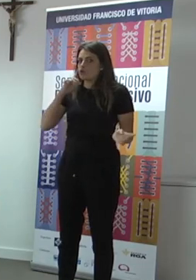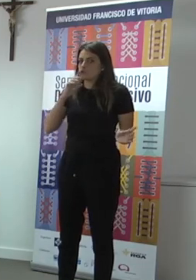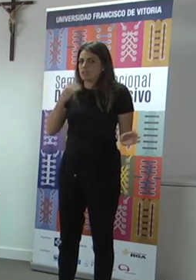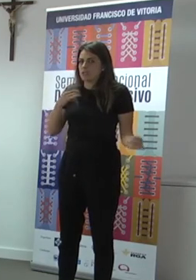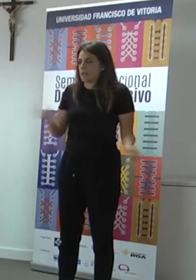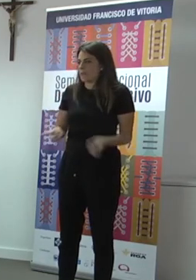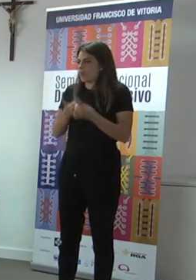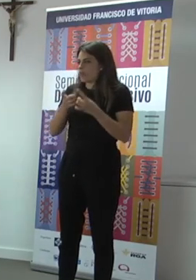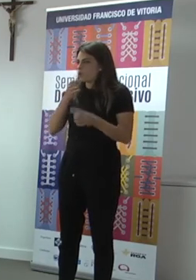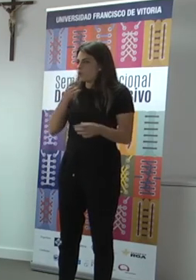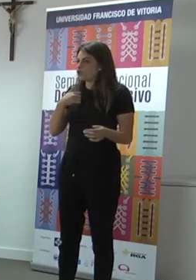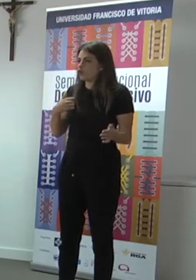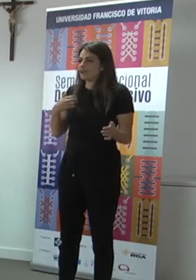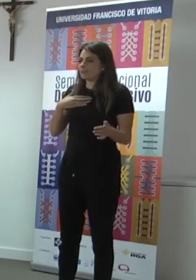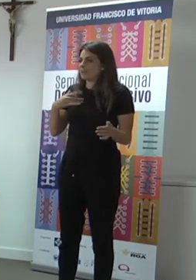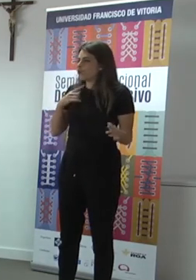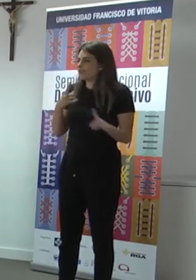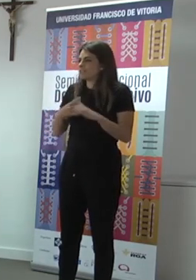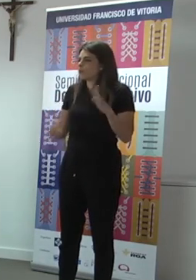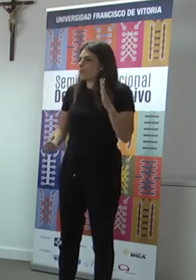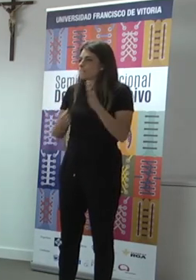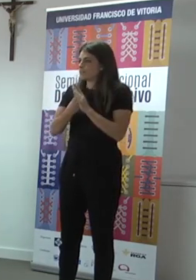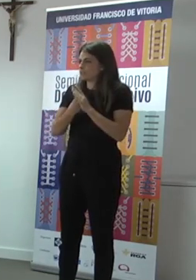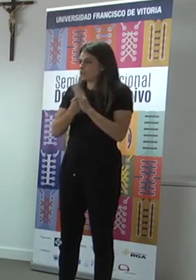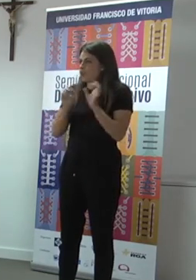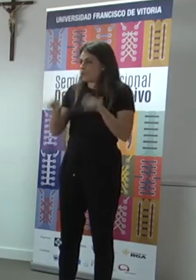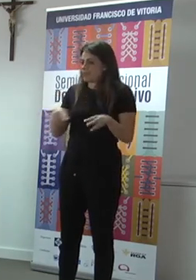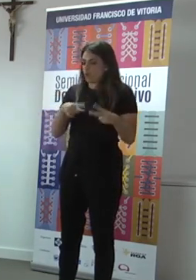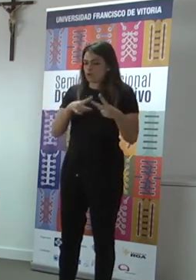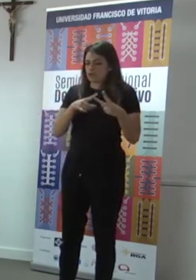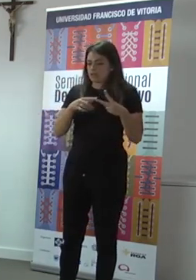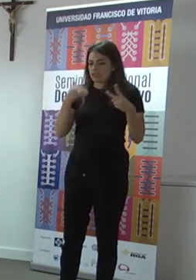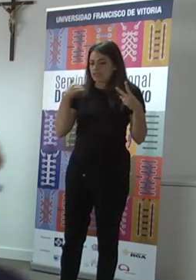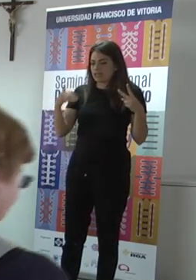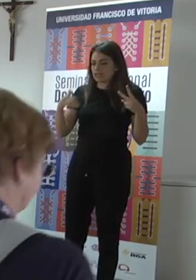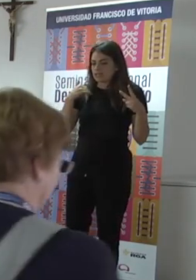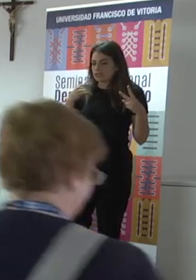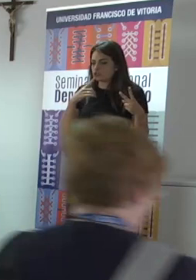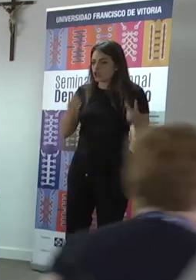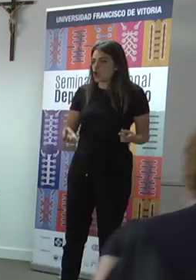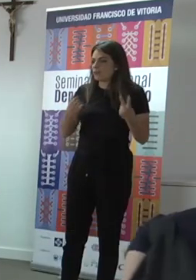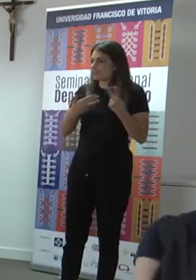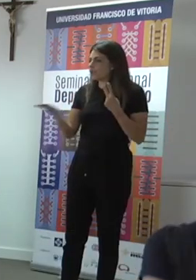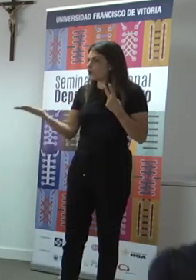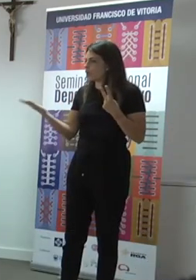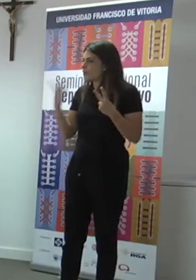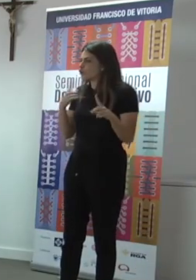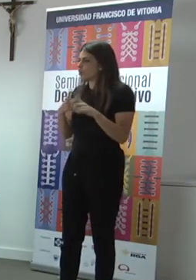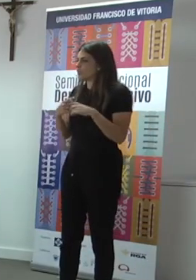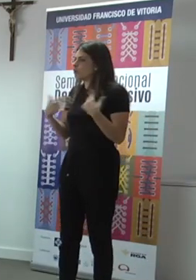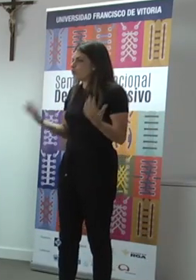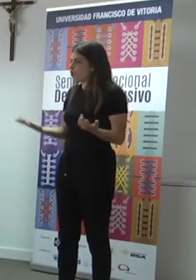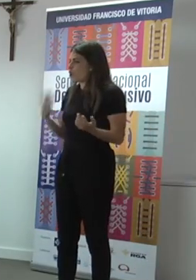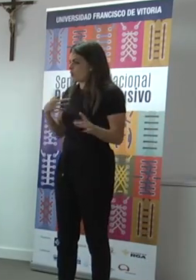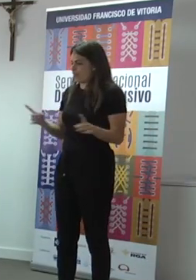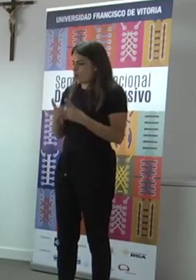único que quiero es dar el máximo posible. Igual que en gimnasia, no importa tanto lo que levanten los demás o lo que el ejercicio que hagan los demás, sino